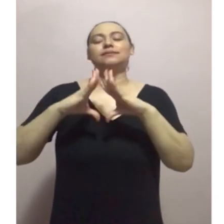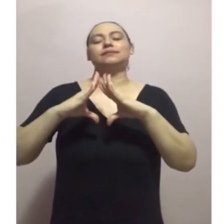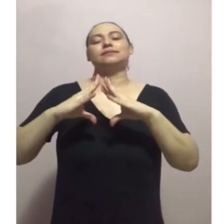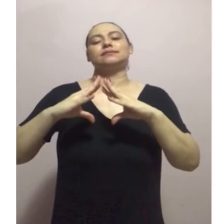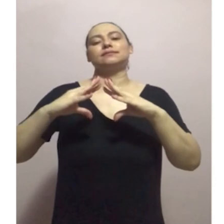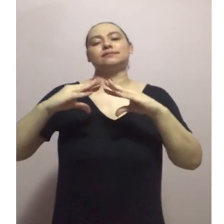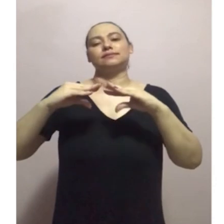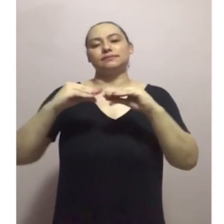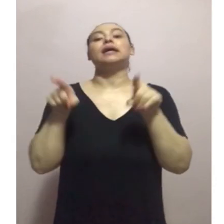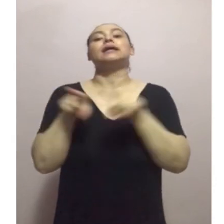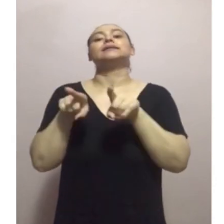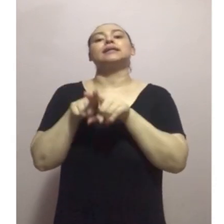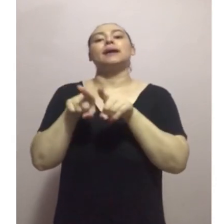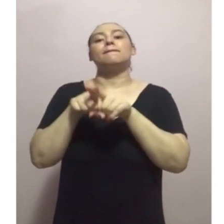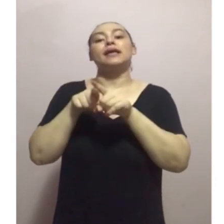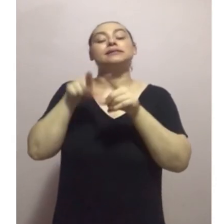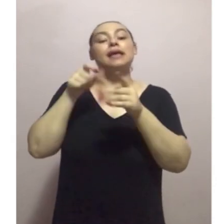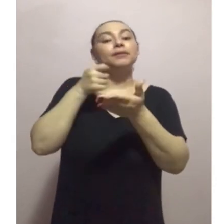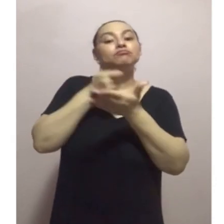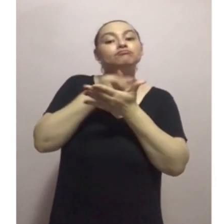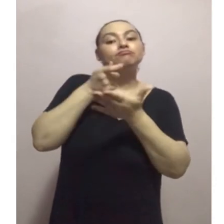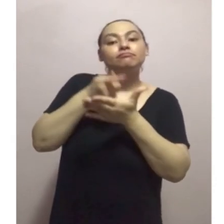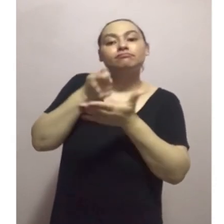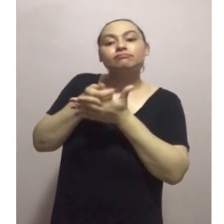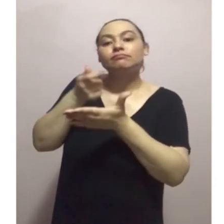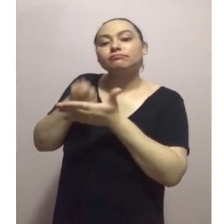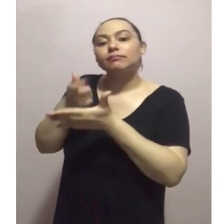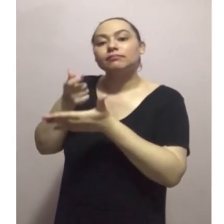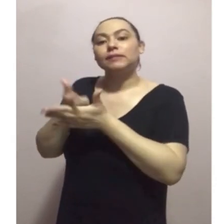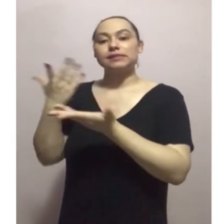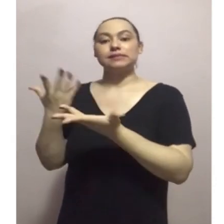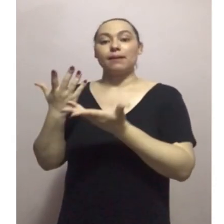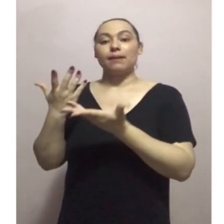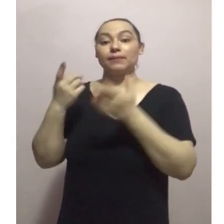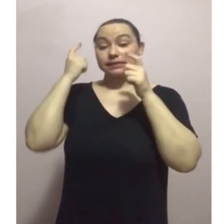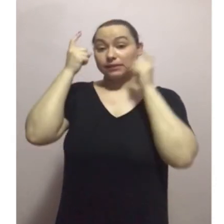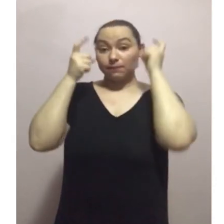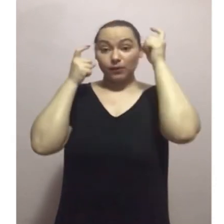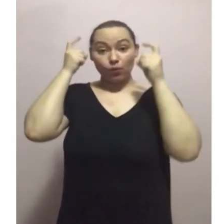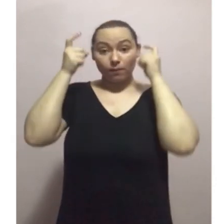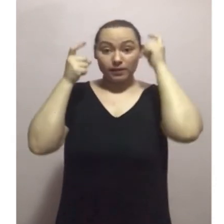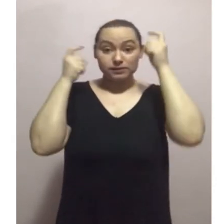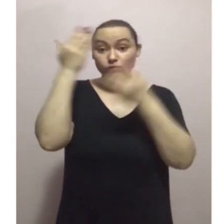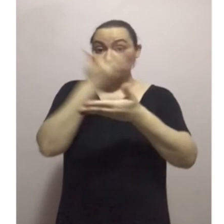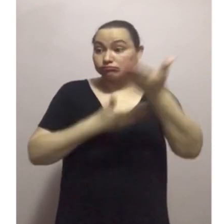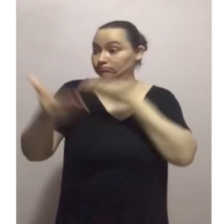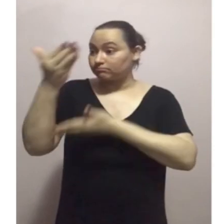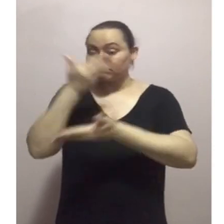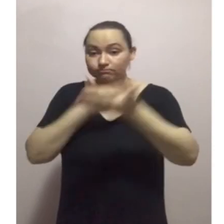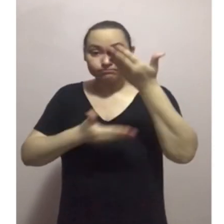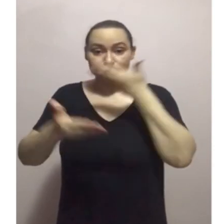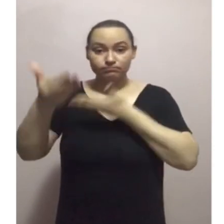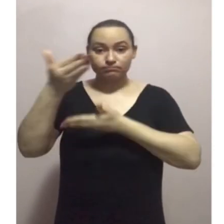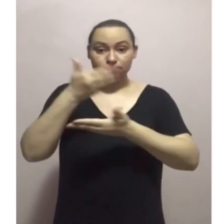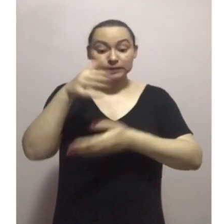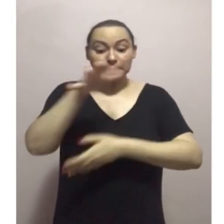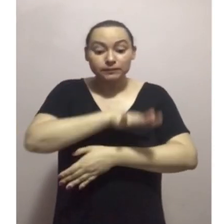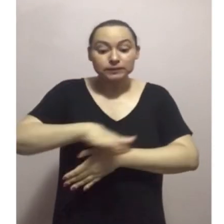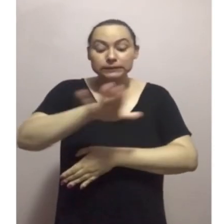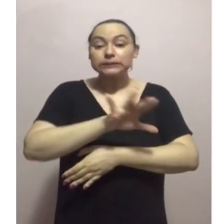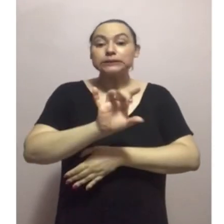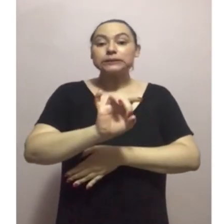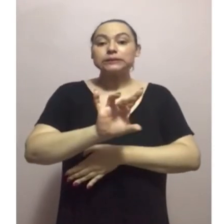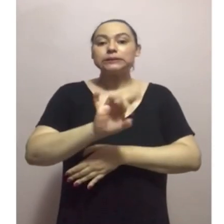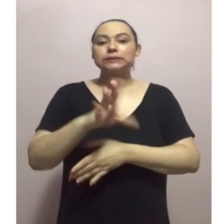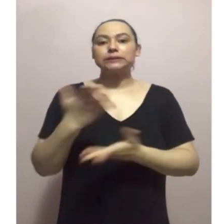gente distribuir a renda, mas houve também essa preocupação de ter uma troca do setor